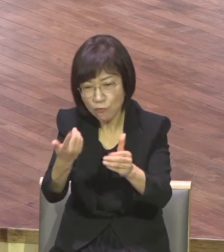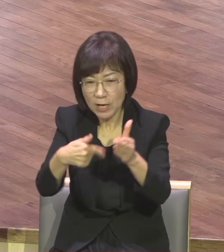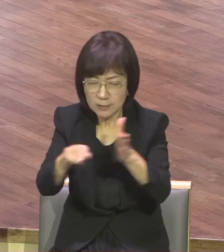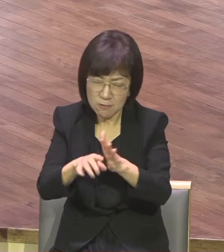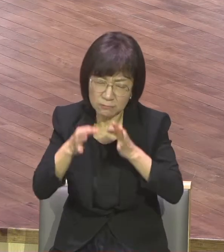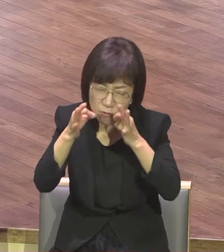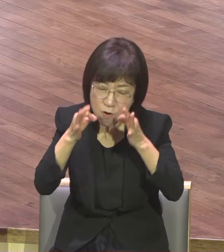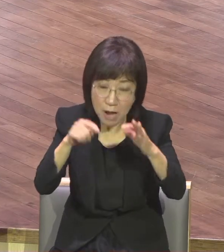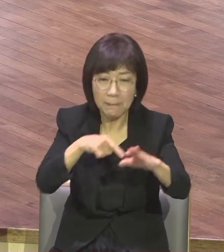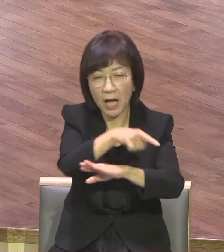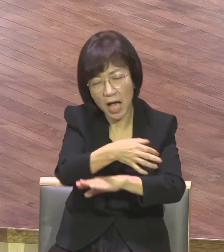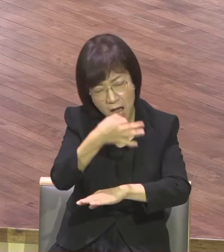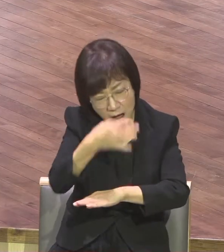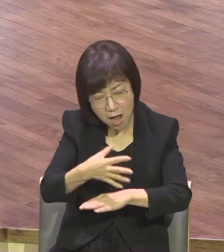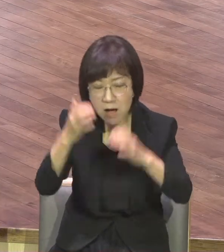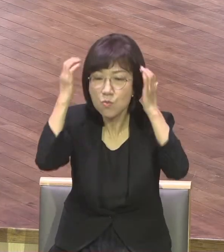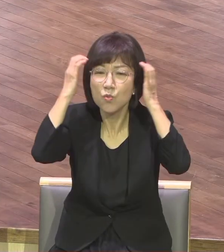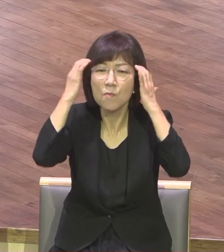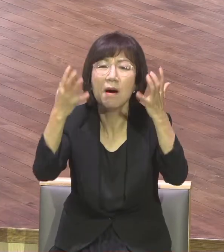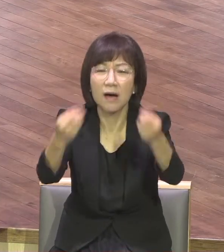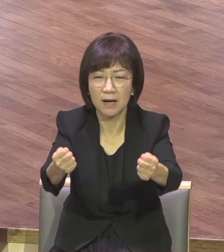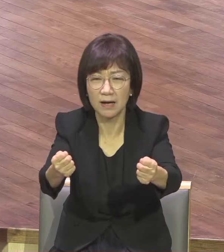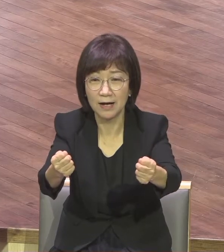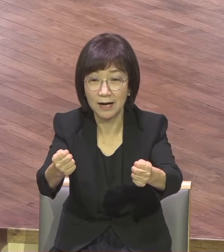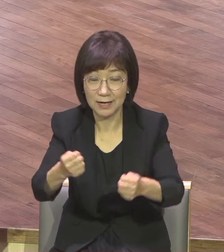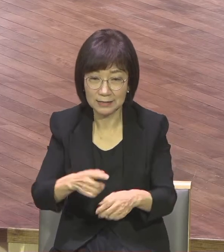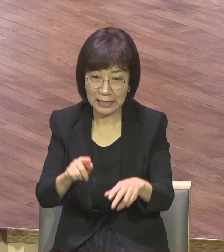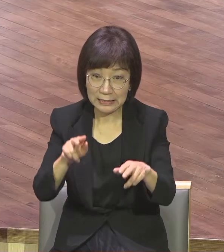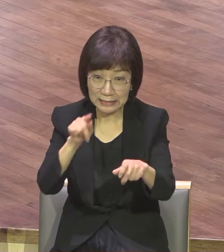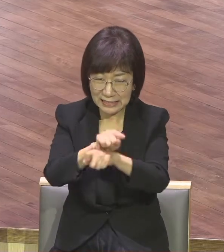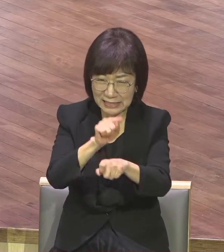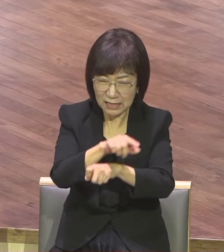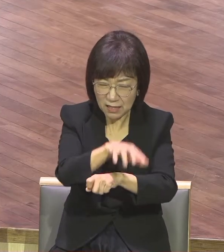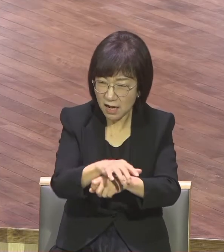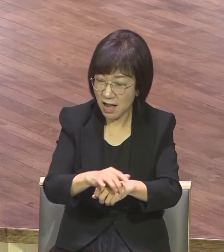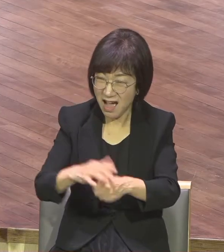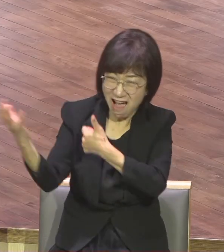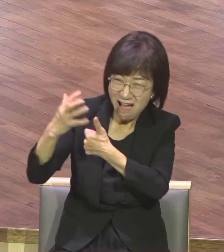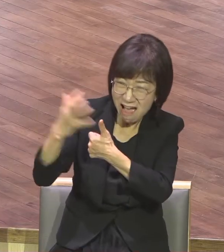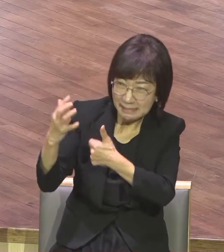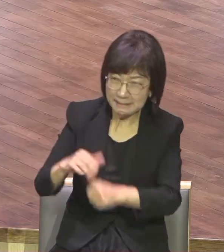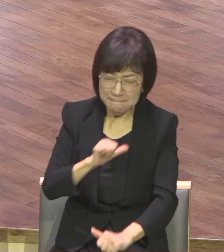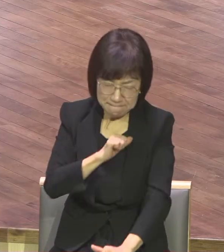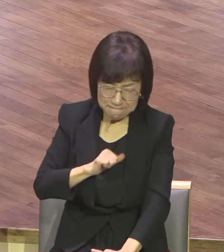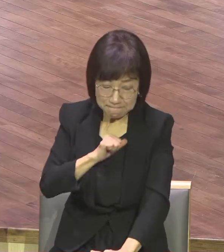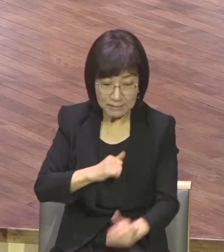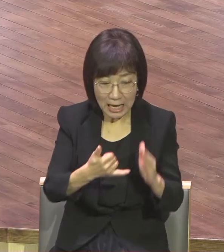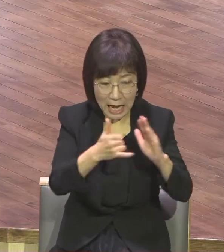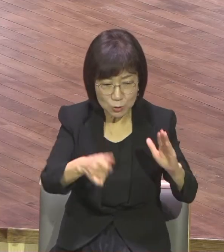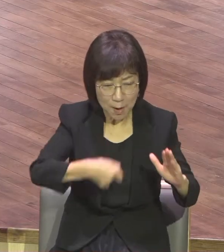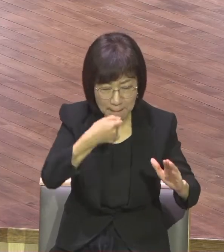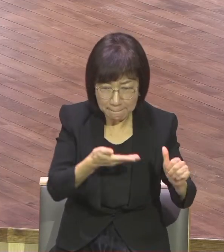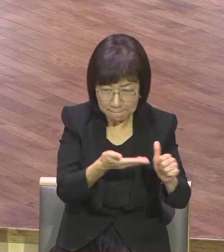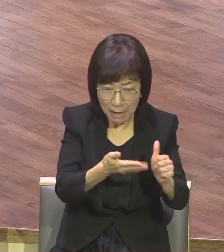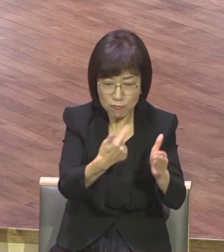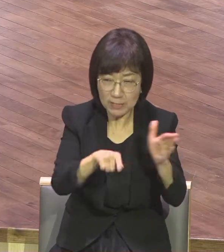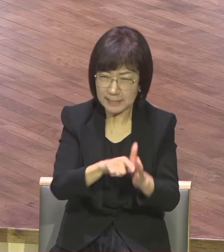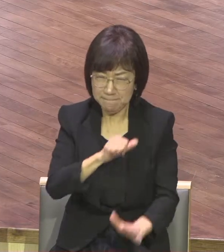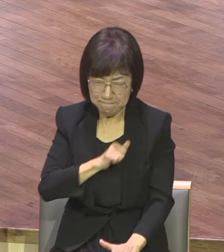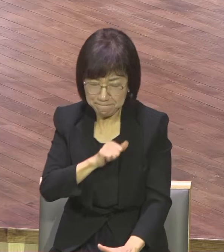겁니다. 남자들이 밖에서 직장 생활을 어떻게 비굴하게 얼마나 처참하게 당하는지 보면 밥맛도 없을